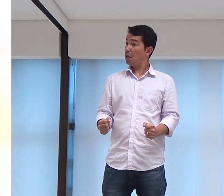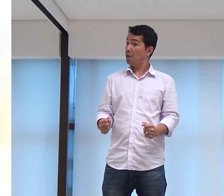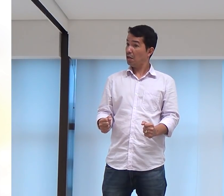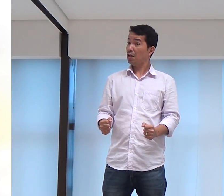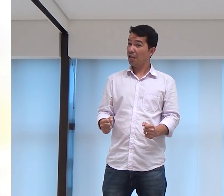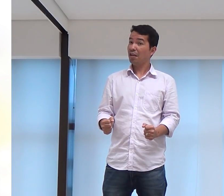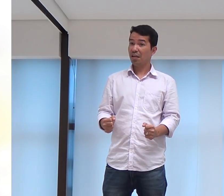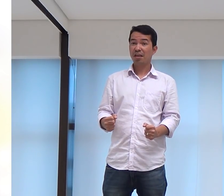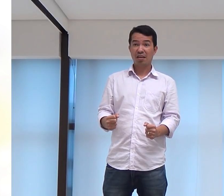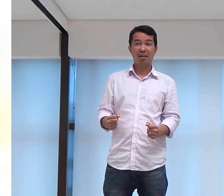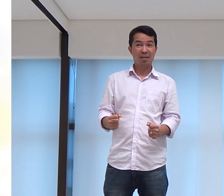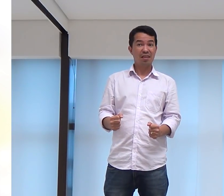É?